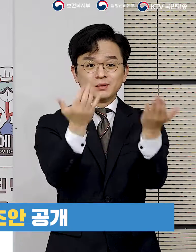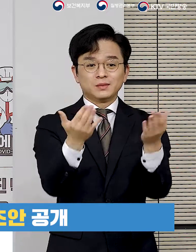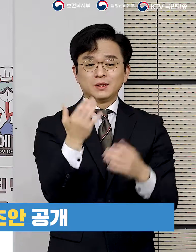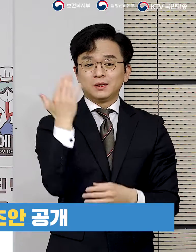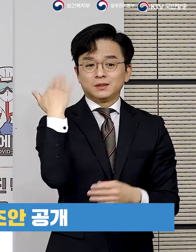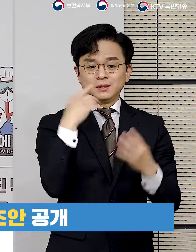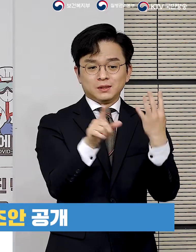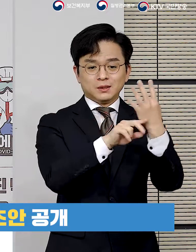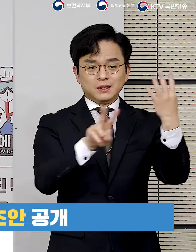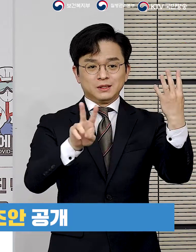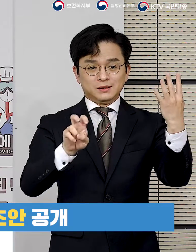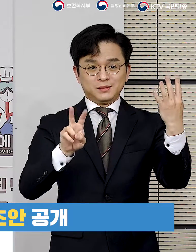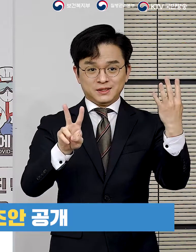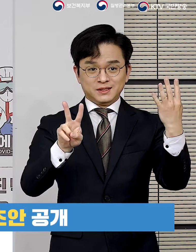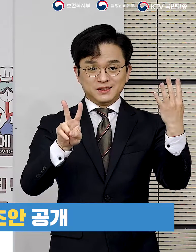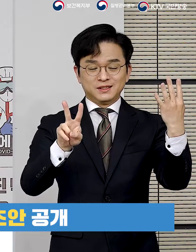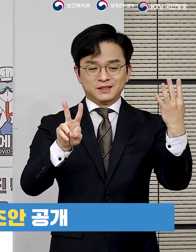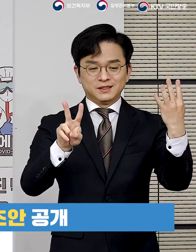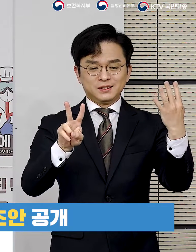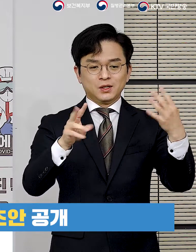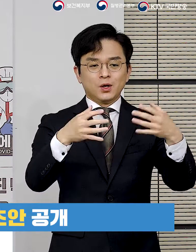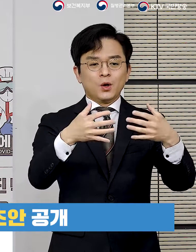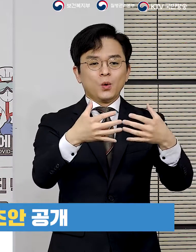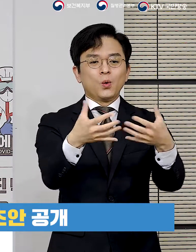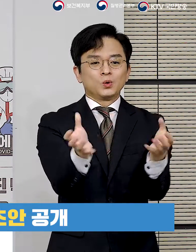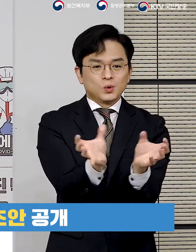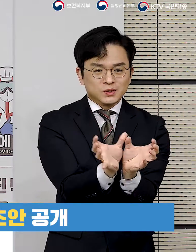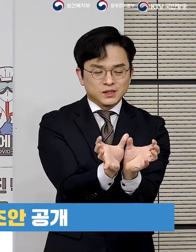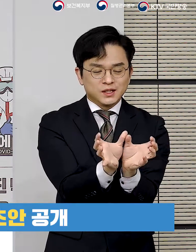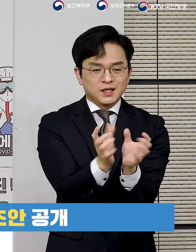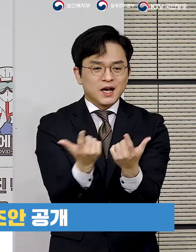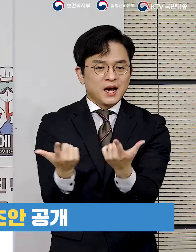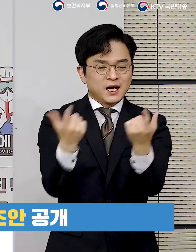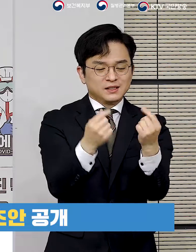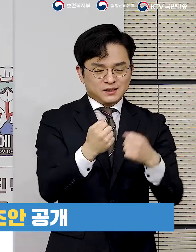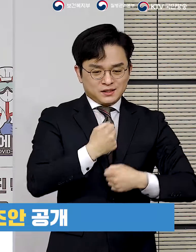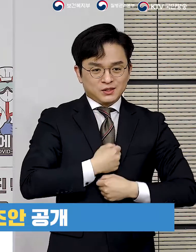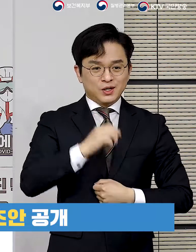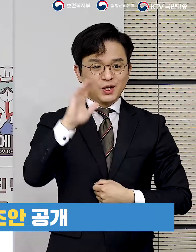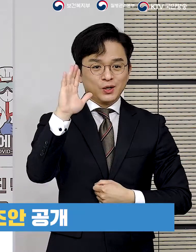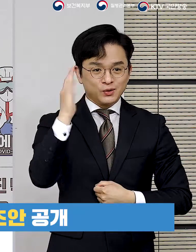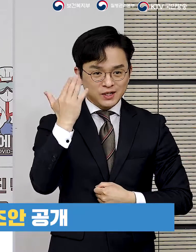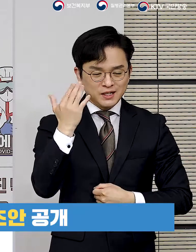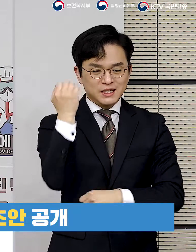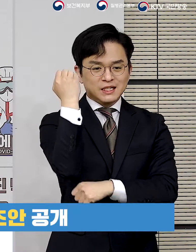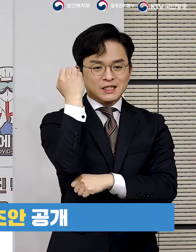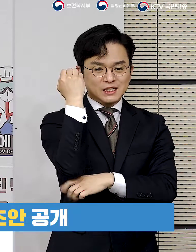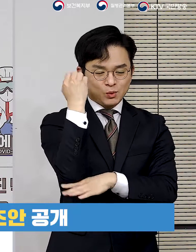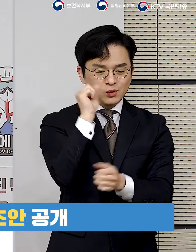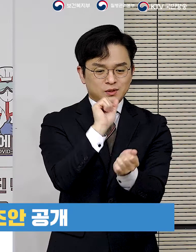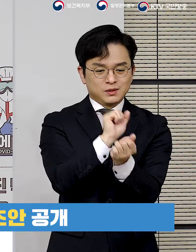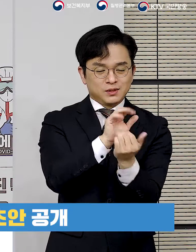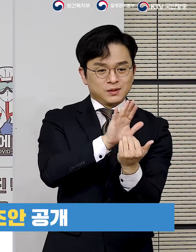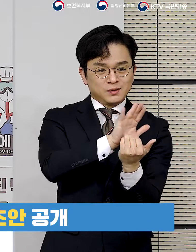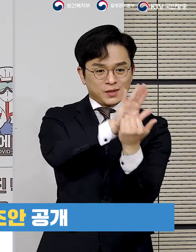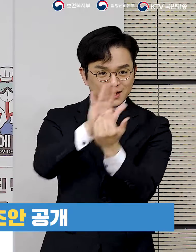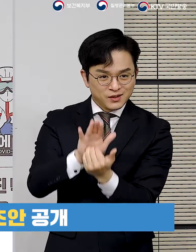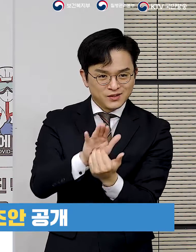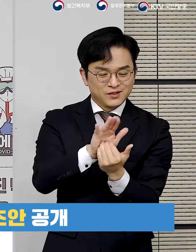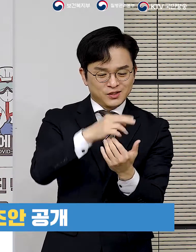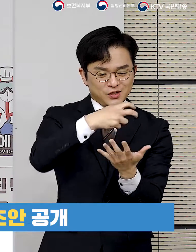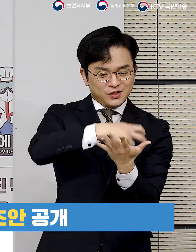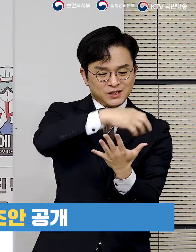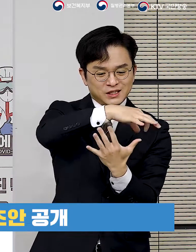오늘은 지난 4월 22일 공동체가 지켜야 할 집단 방역 기본 지침